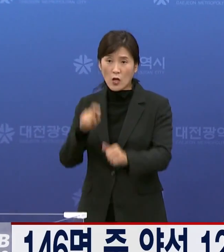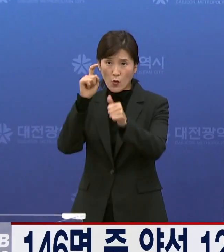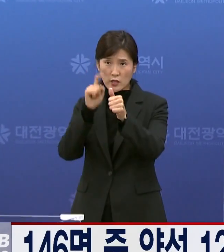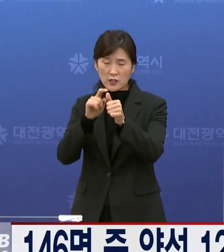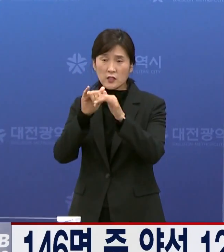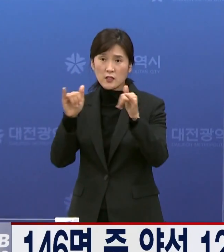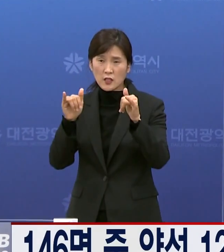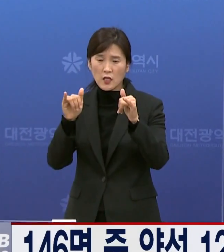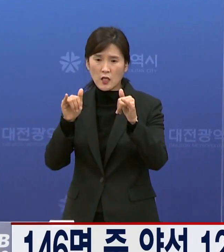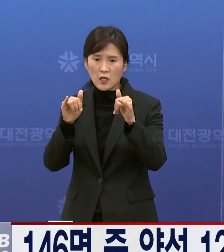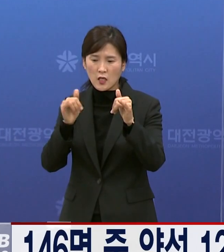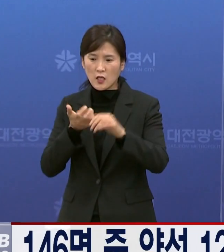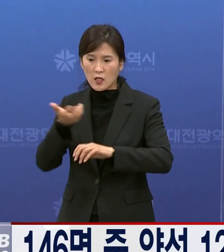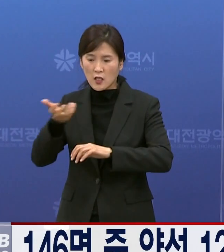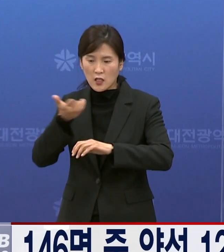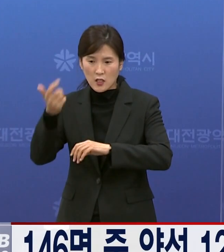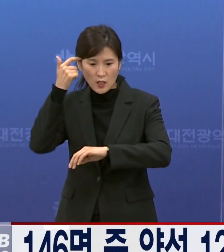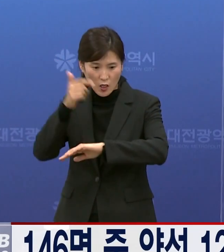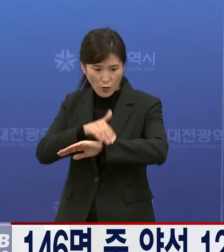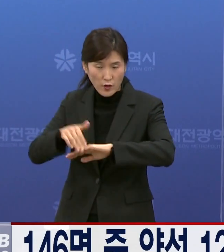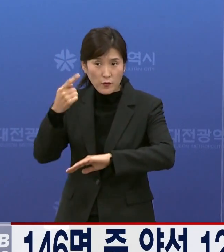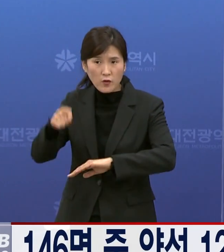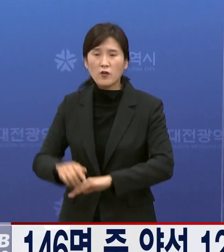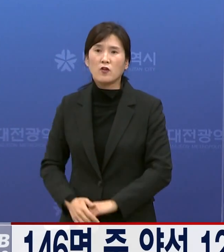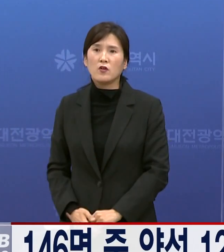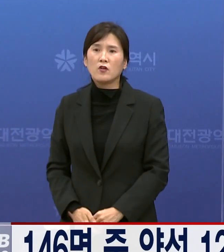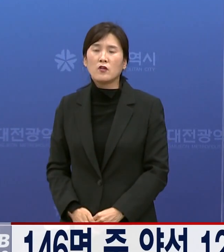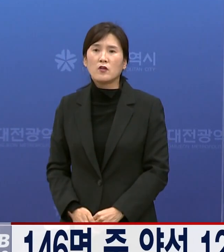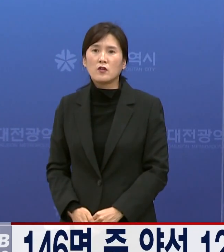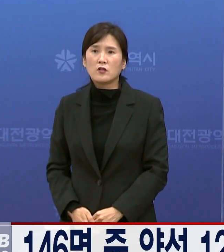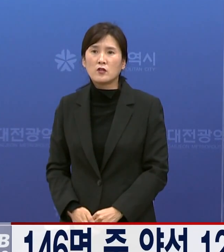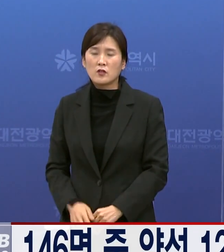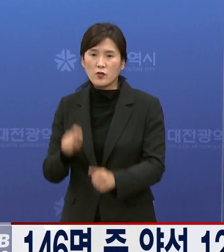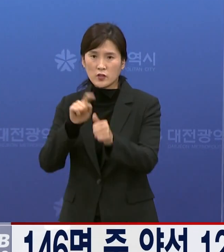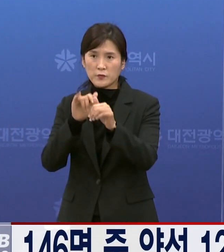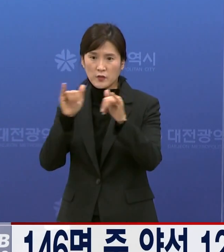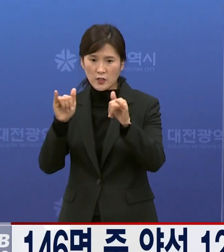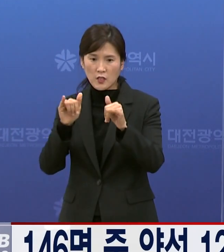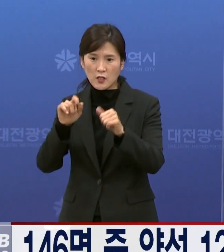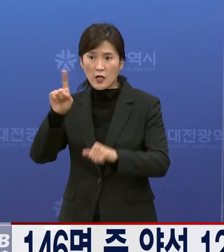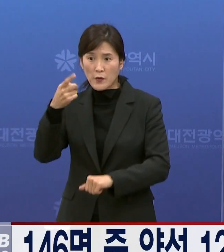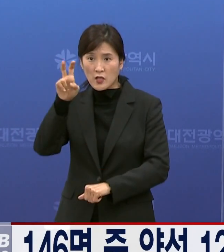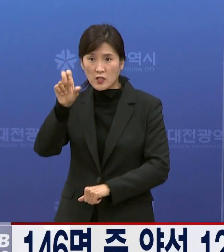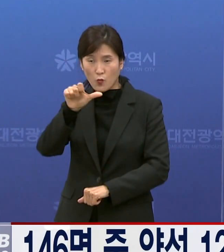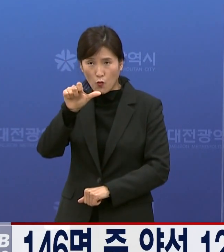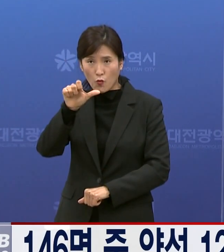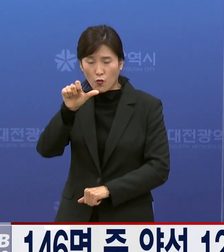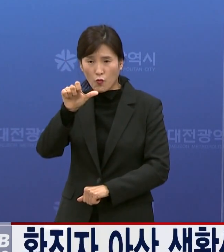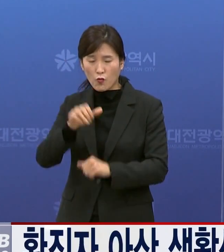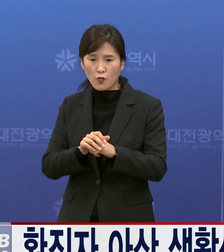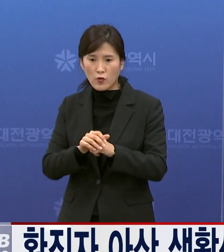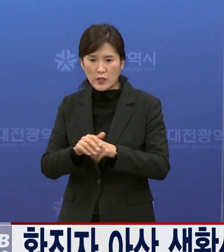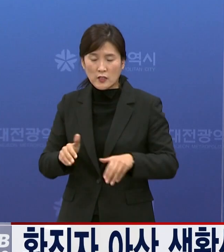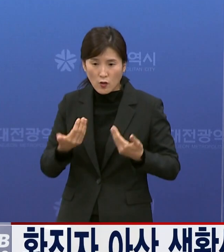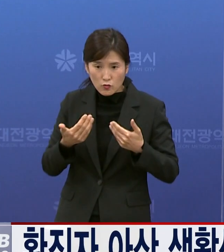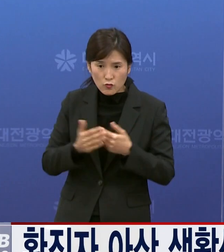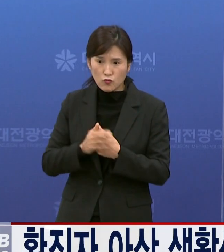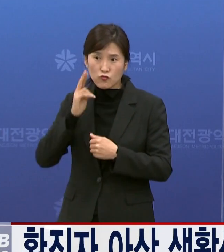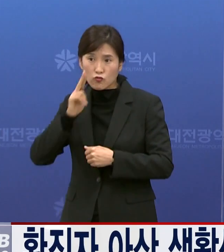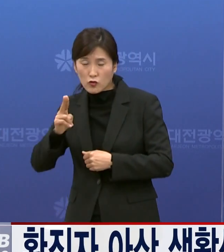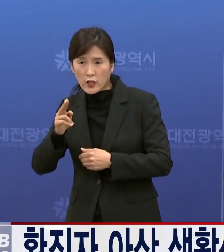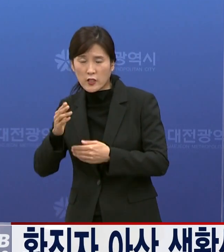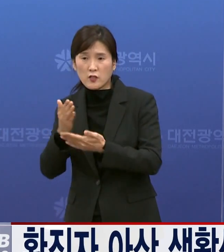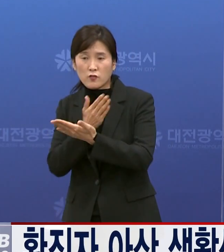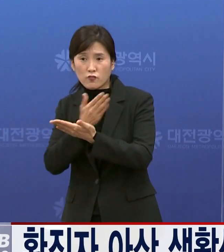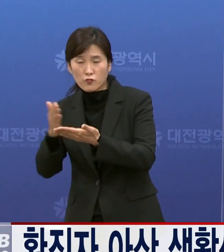확진자에 대한 이송 조치 계획입니다. 확진자 125명은 증상에 따라 경증이나